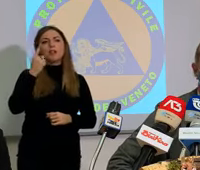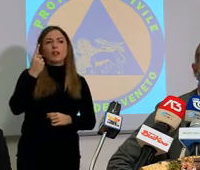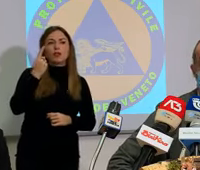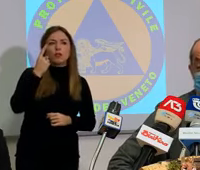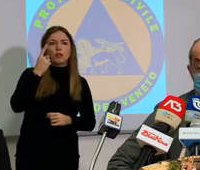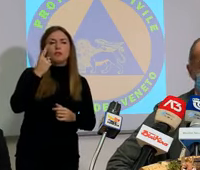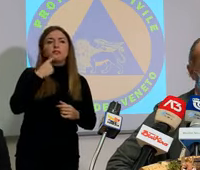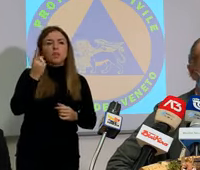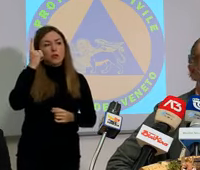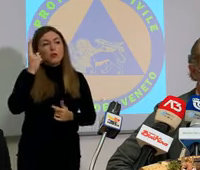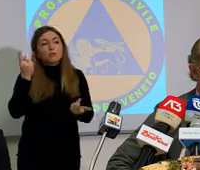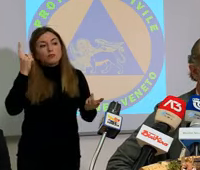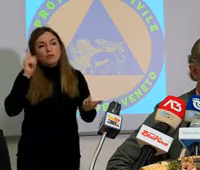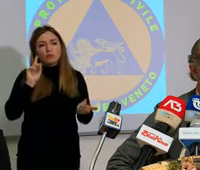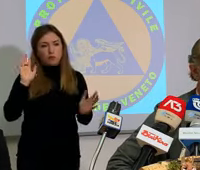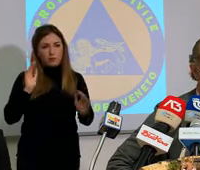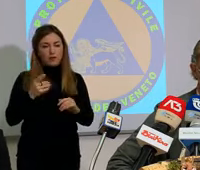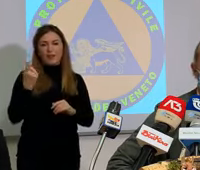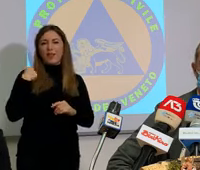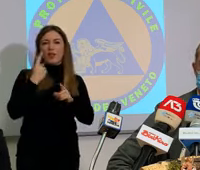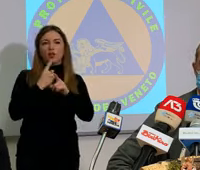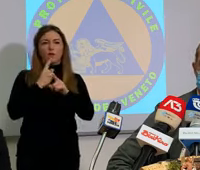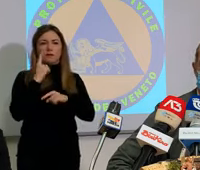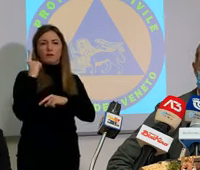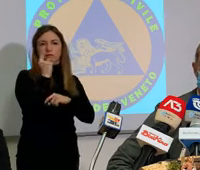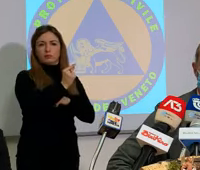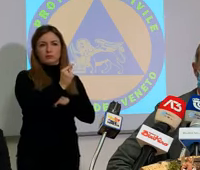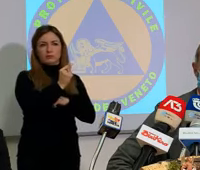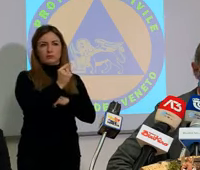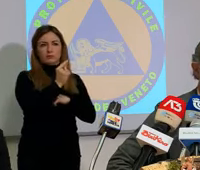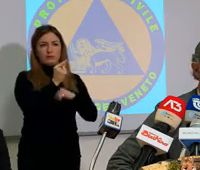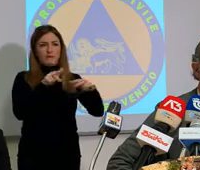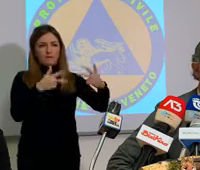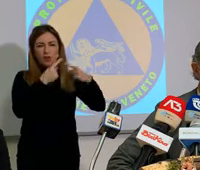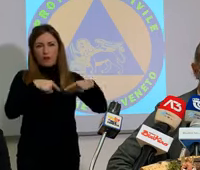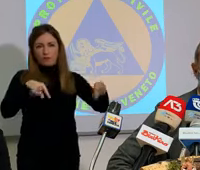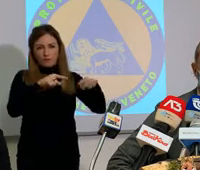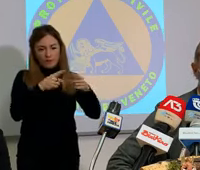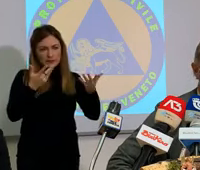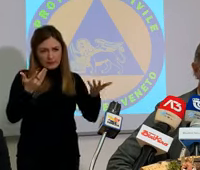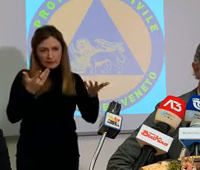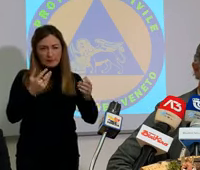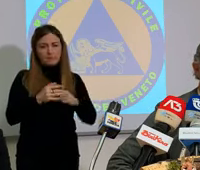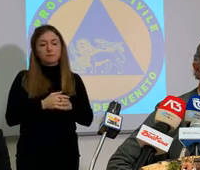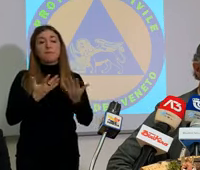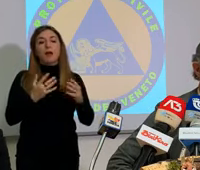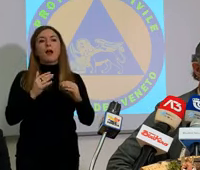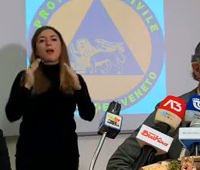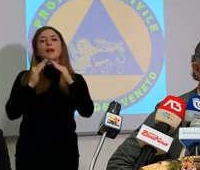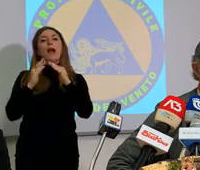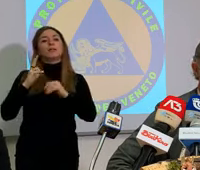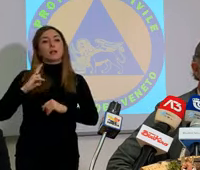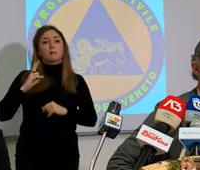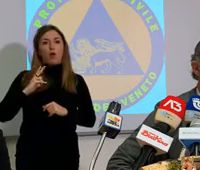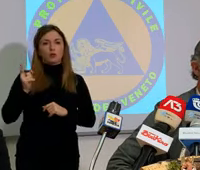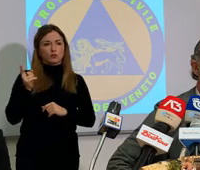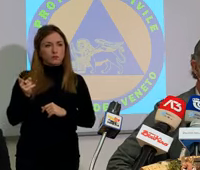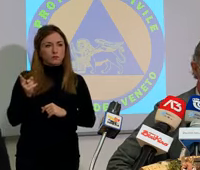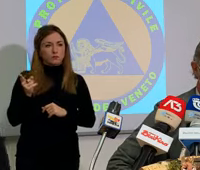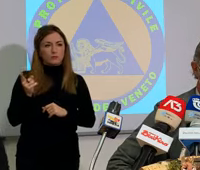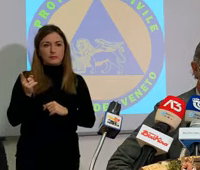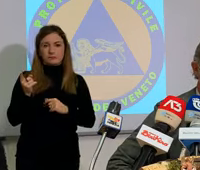anzi dovevo andare anche in videoconferenza per cui non ce l'ho fatta c'è anche da dire che l'aspetto delle case di riposo è l'aspetto che